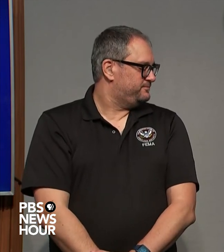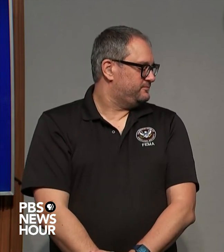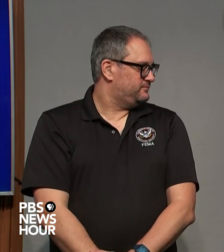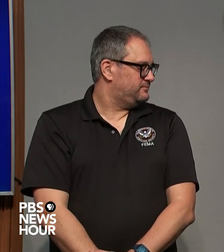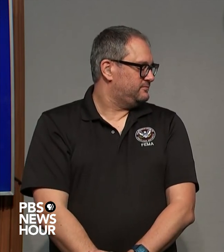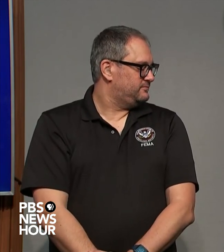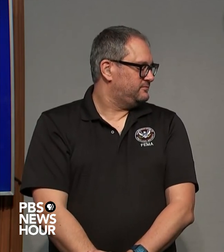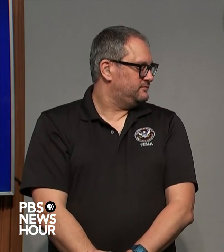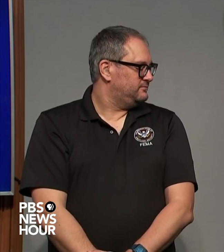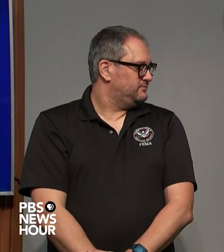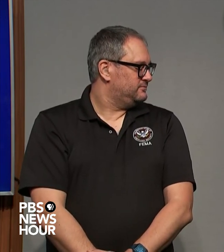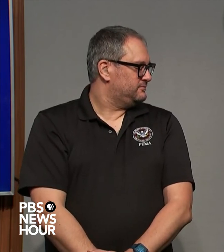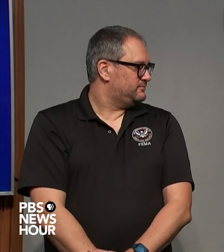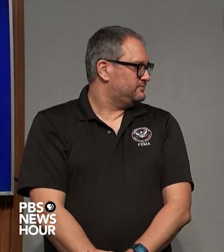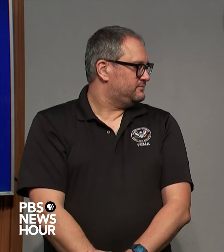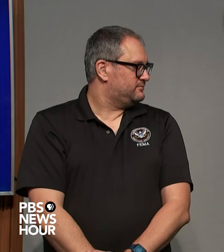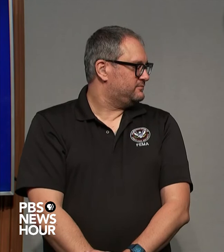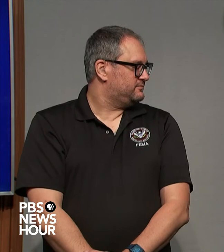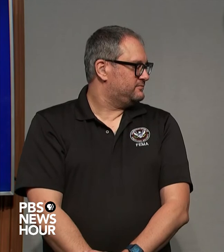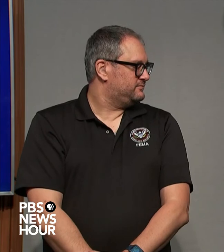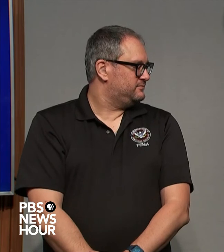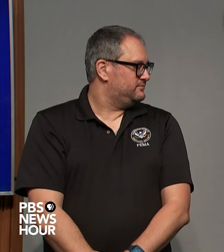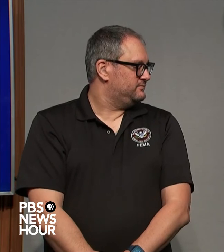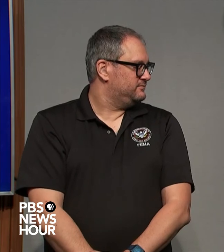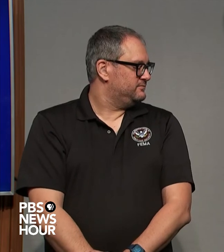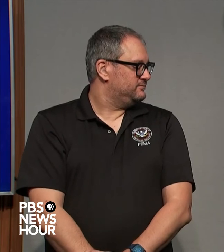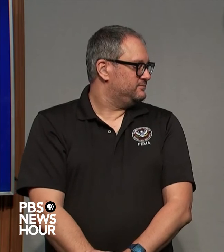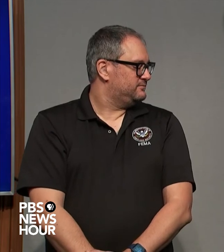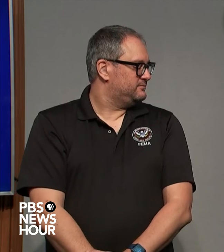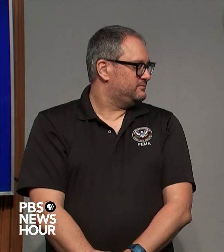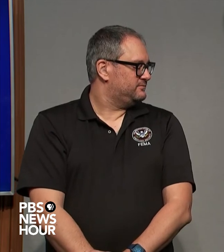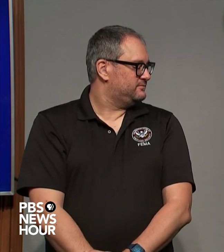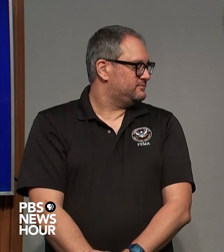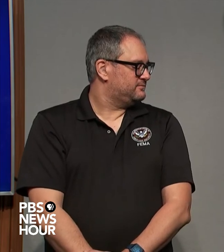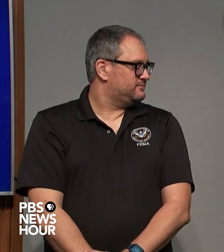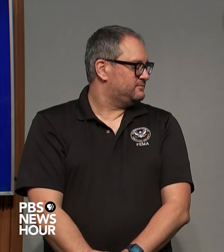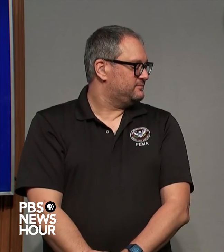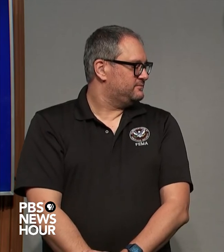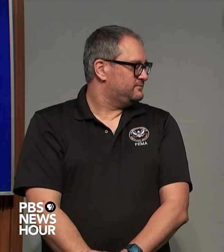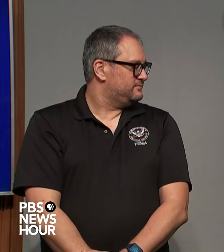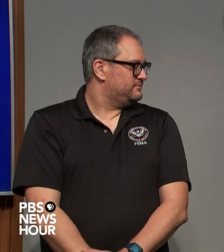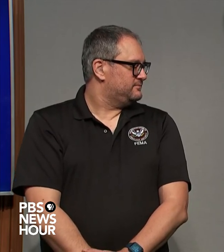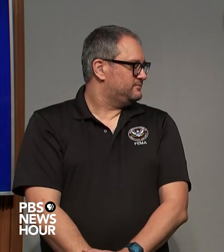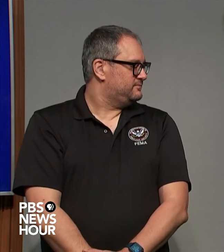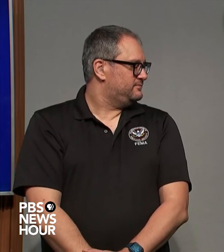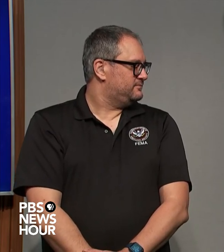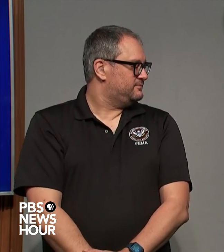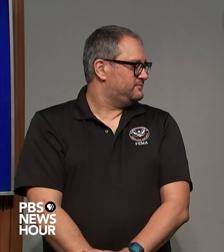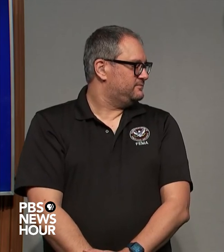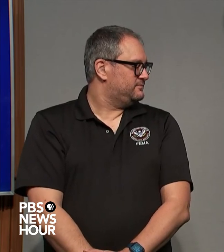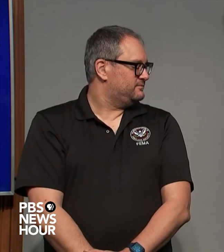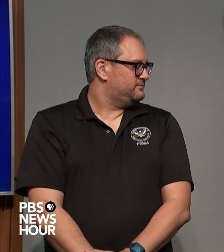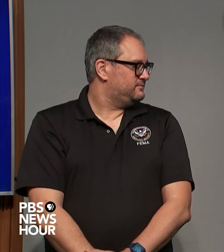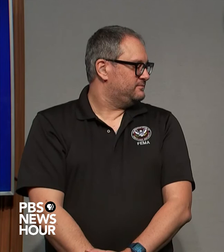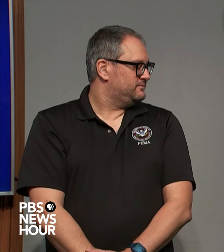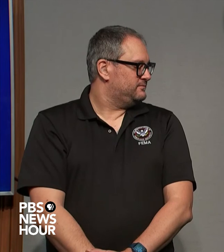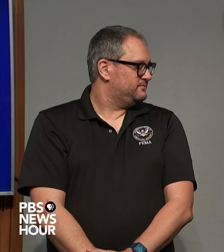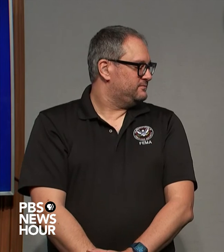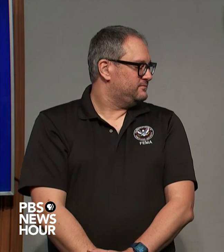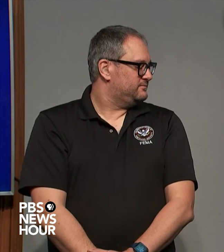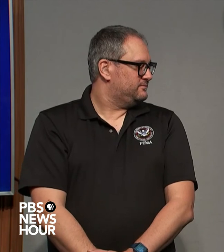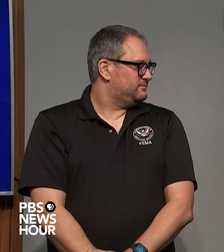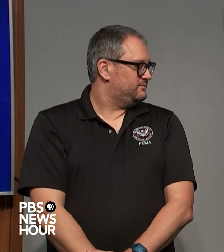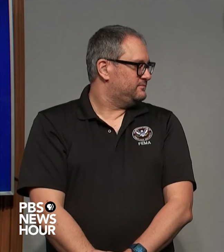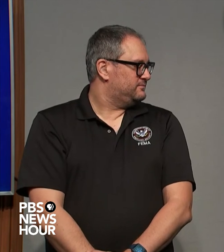y aquellos lugares que no evacuaron o que no pudieron desalojar finalmente la administradora con el presidente Biden